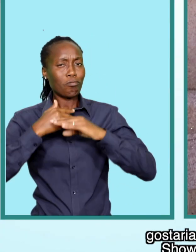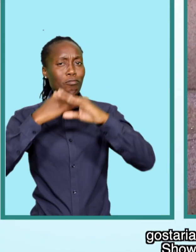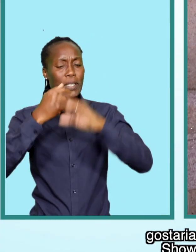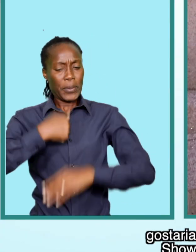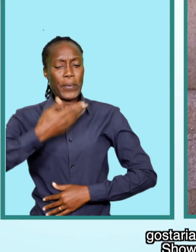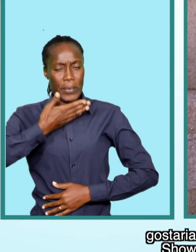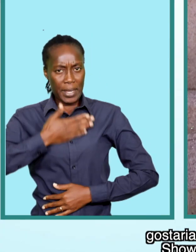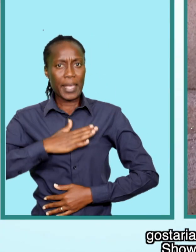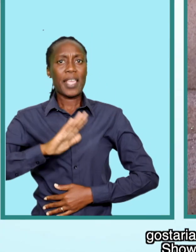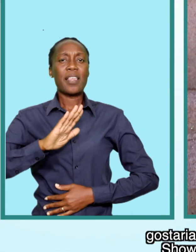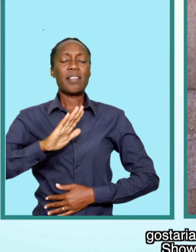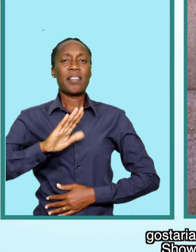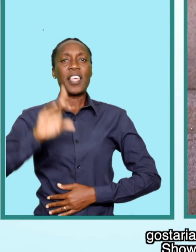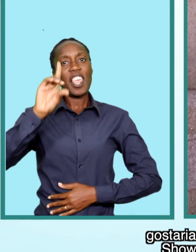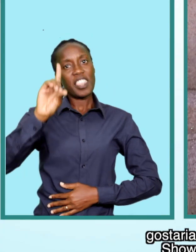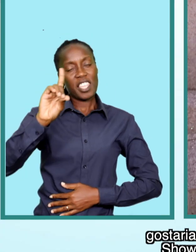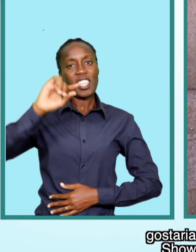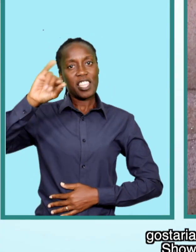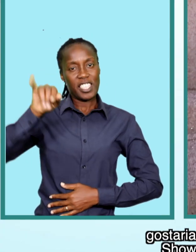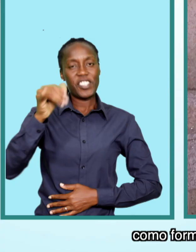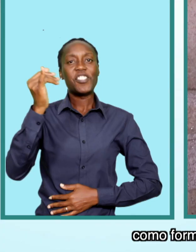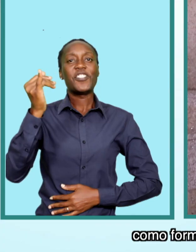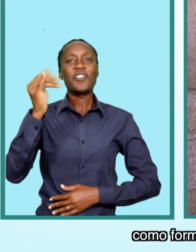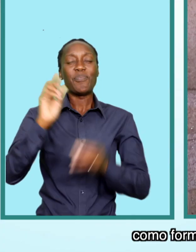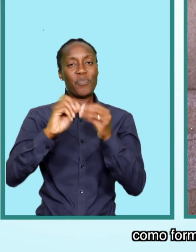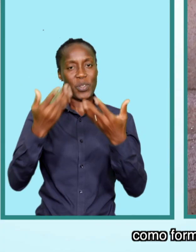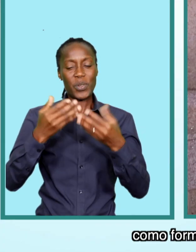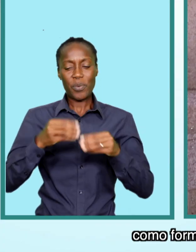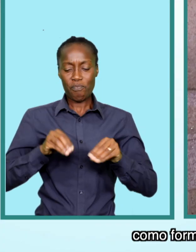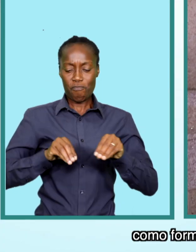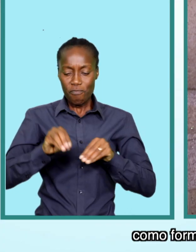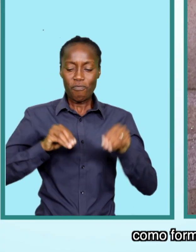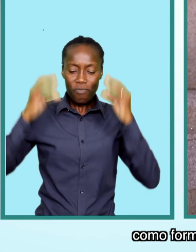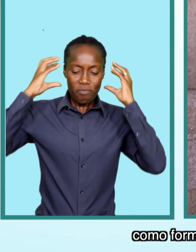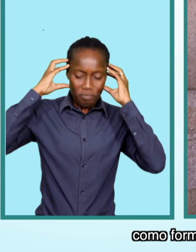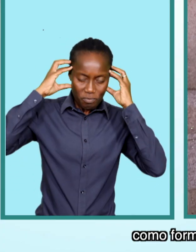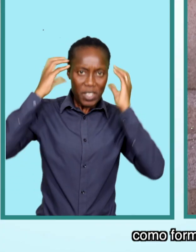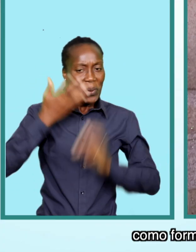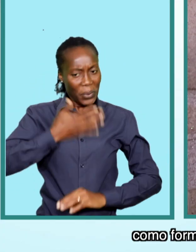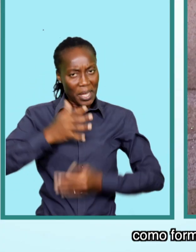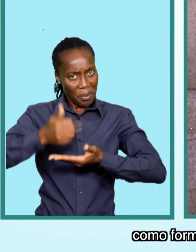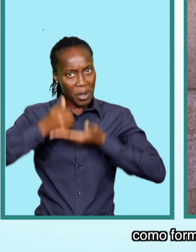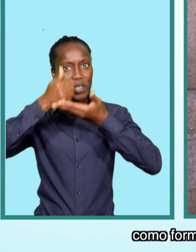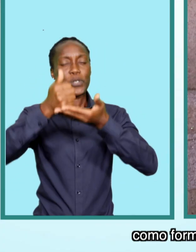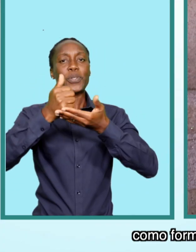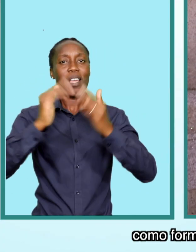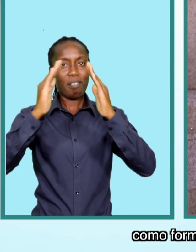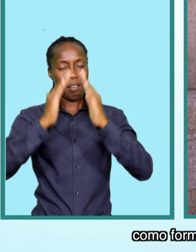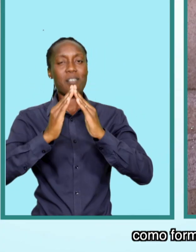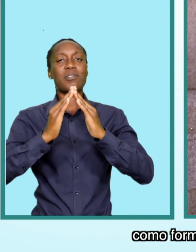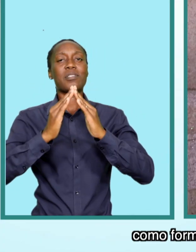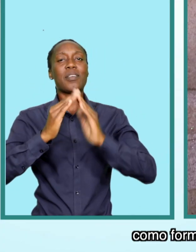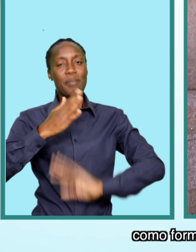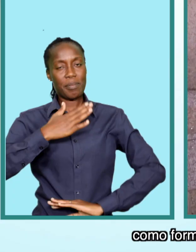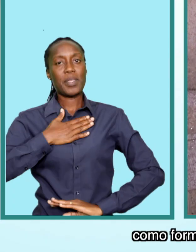discotecas, nos shows, como forma de colocar o pão na mesa,